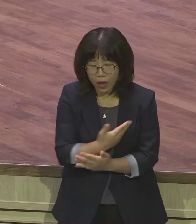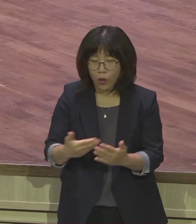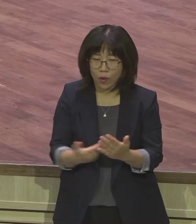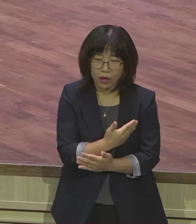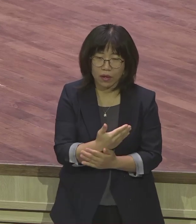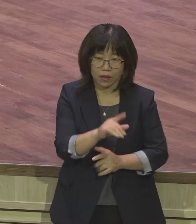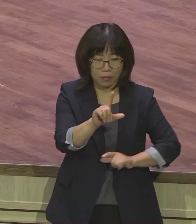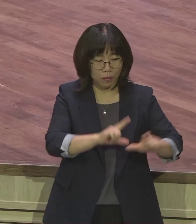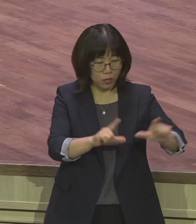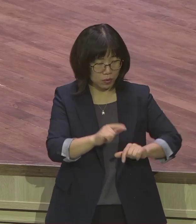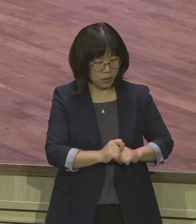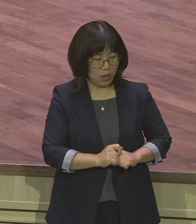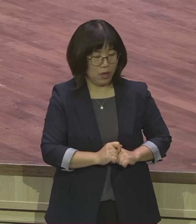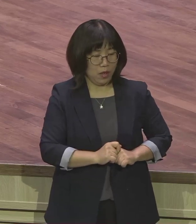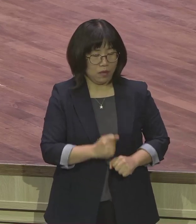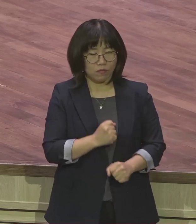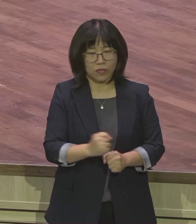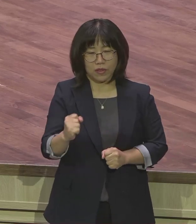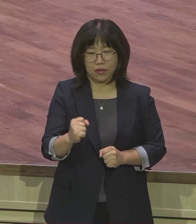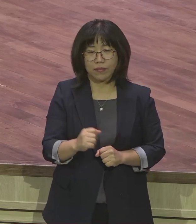회개하기 시작한단 말이에요.